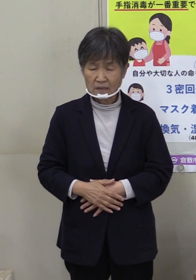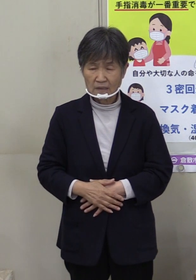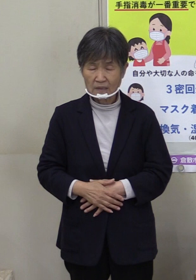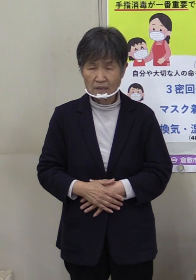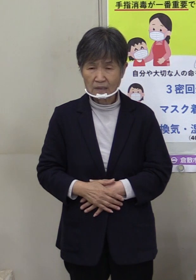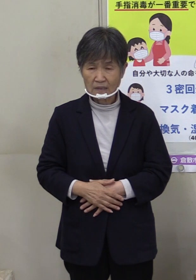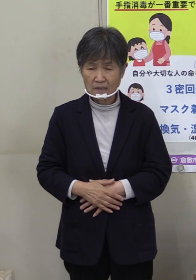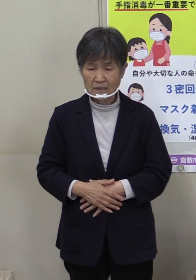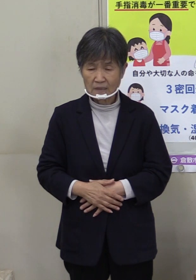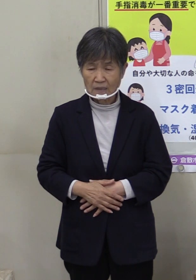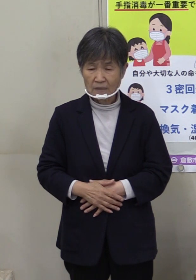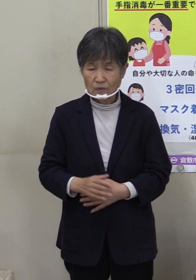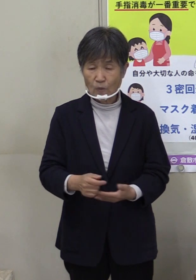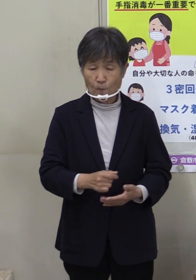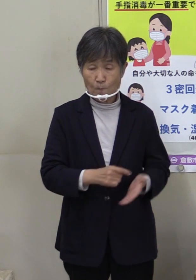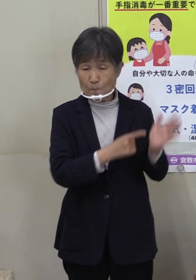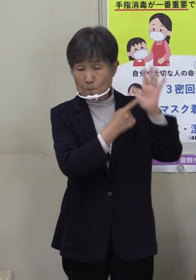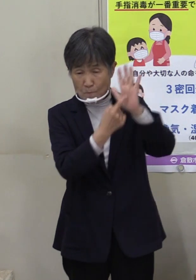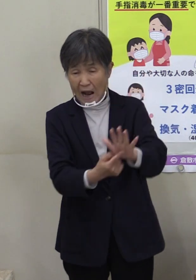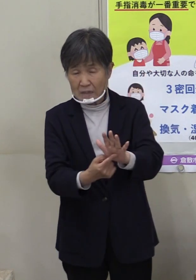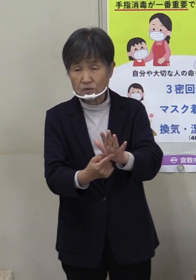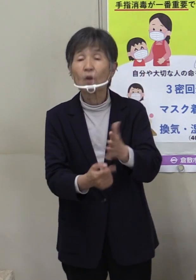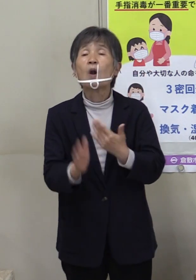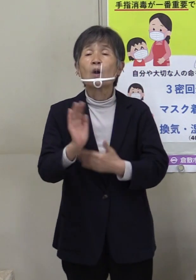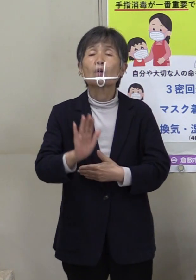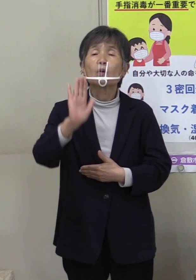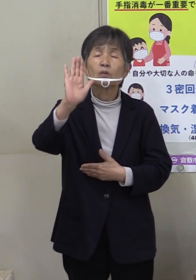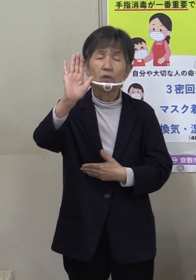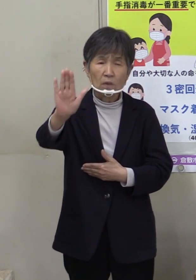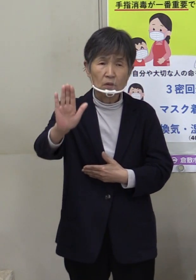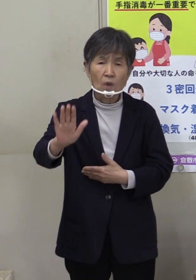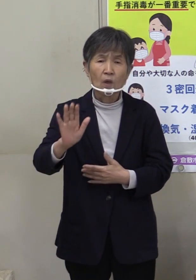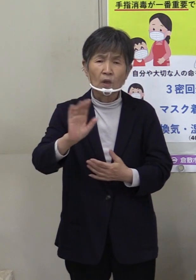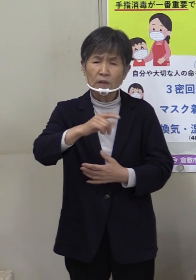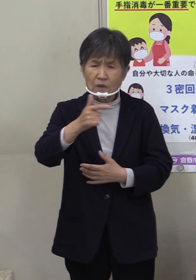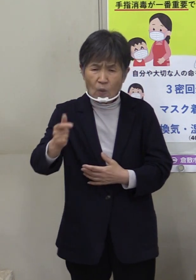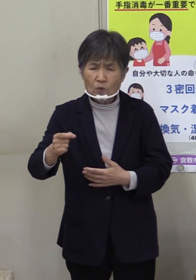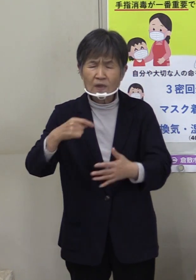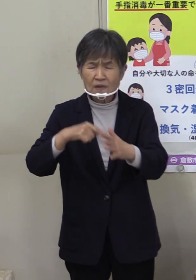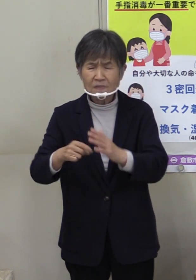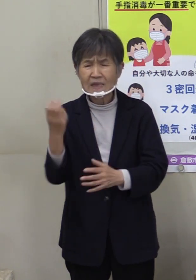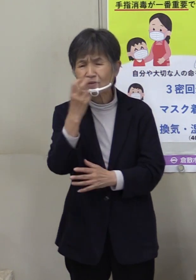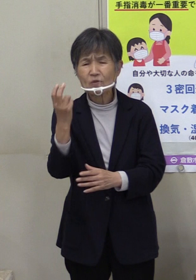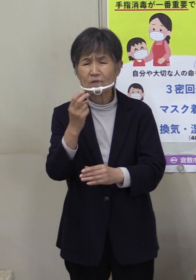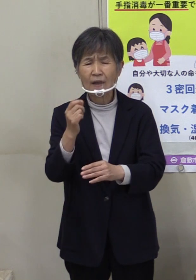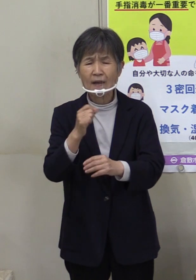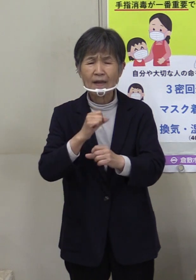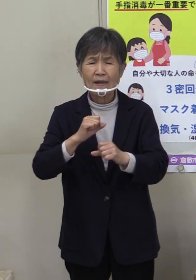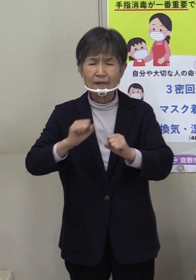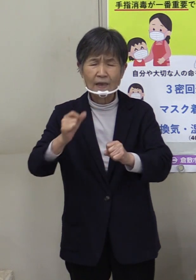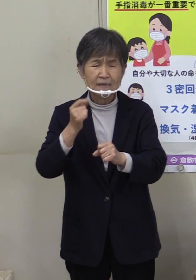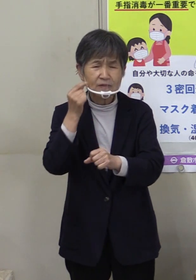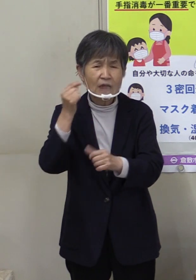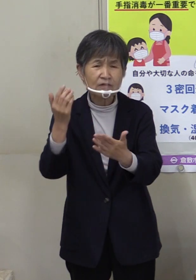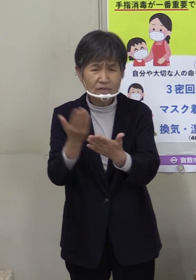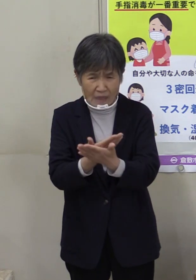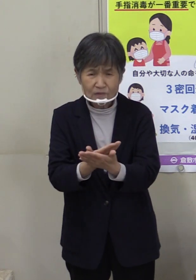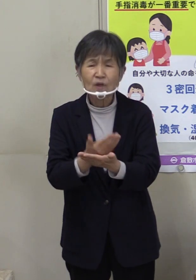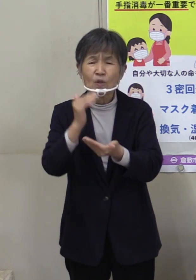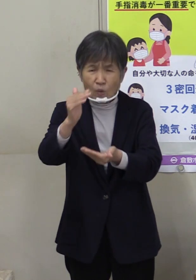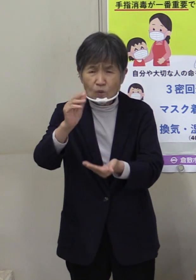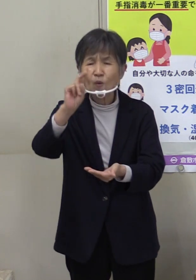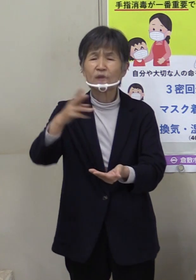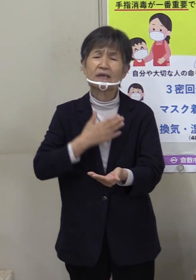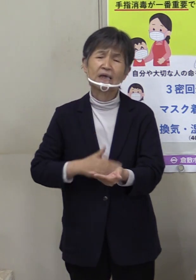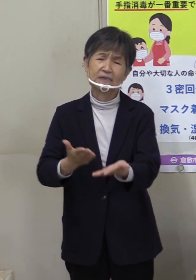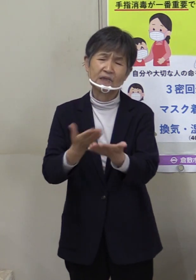それをこう前面に出しますと、今後そのいろんな意味で調査が非常にしづらくなるというのも理解していただきたいとそう